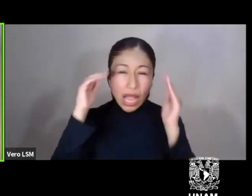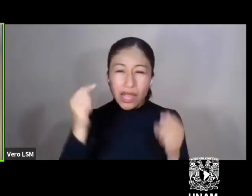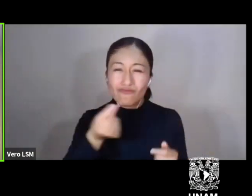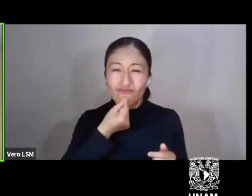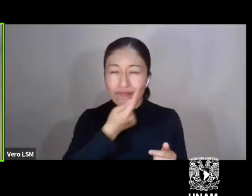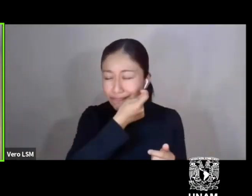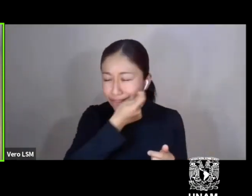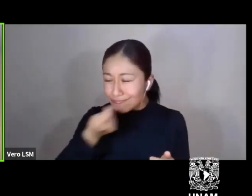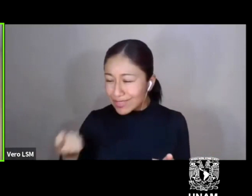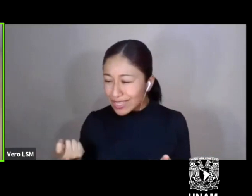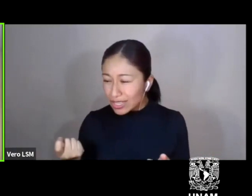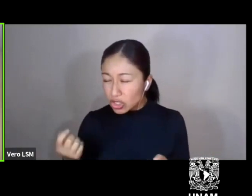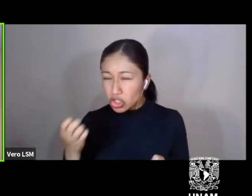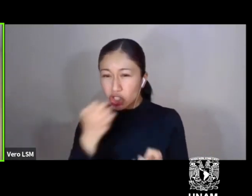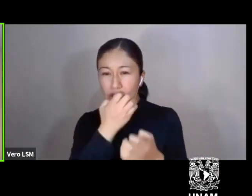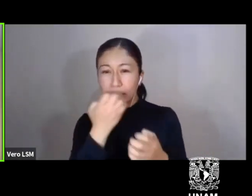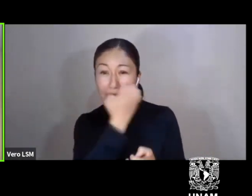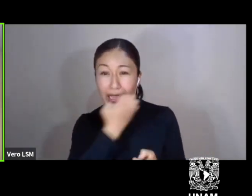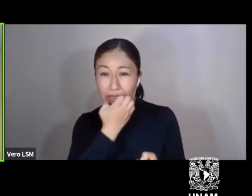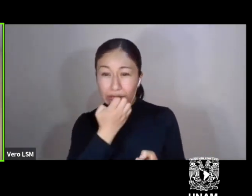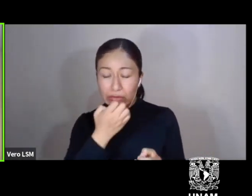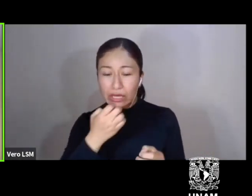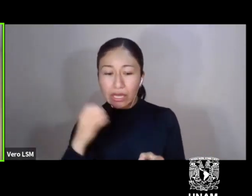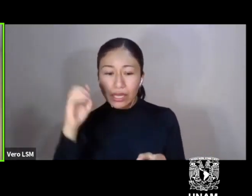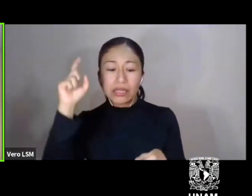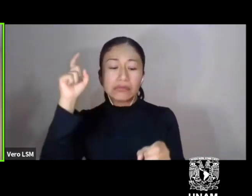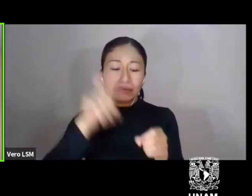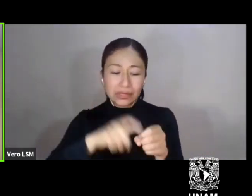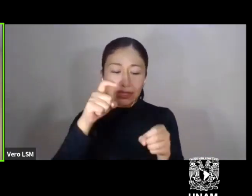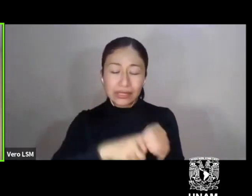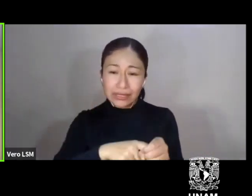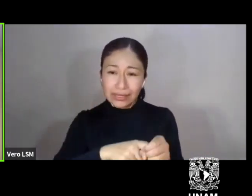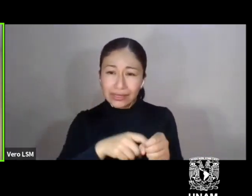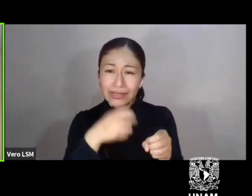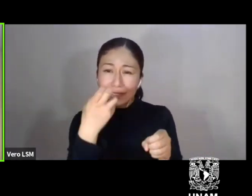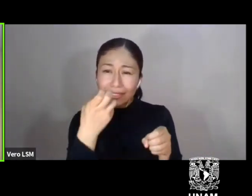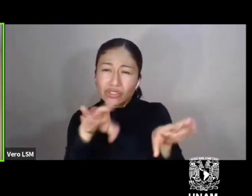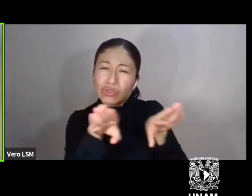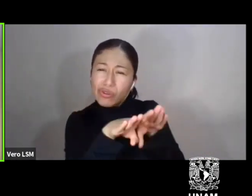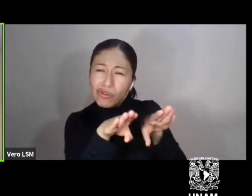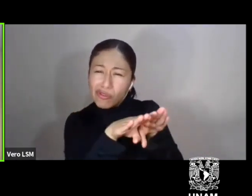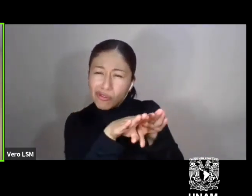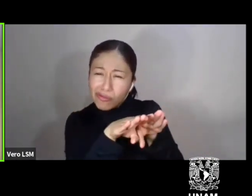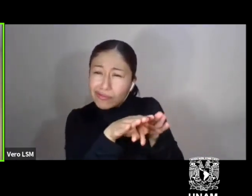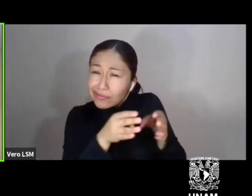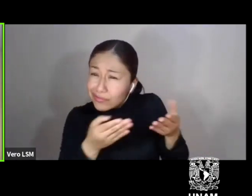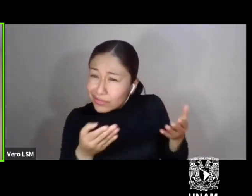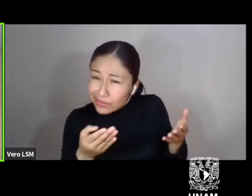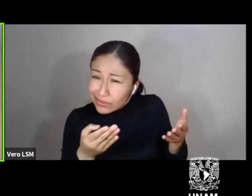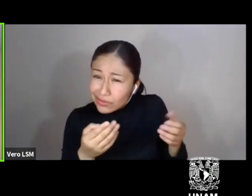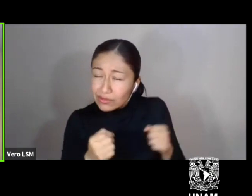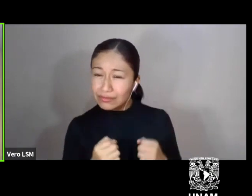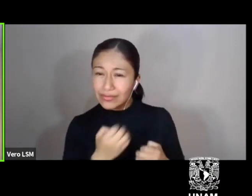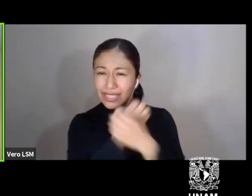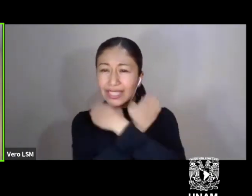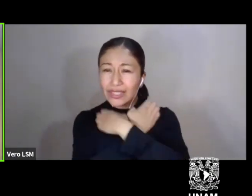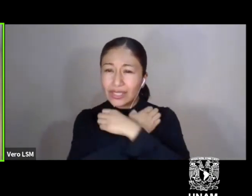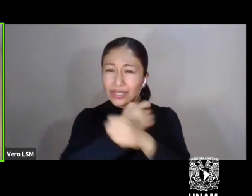educación con el resto de la población, ¿no? Creo que desde ahí lo pensaría. ¿Qué es lo que implica la educación especial?